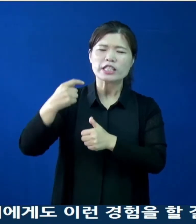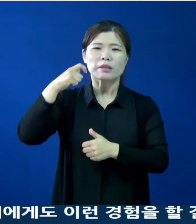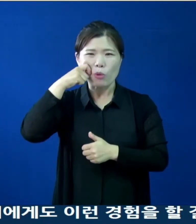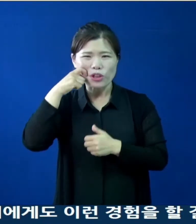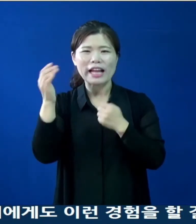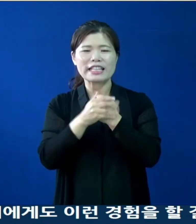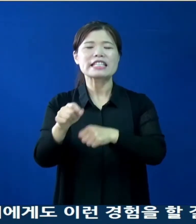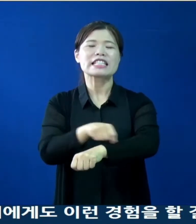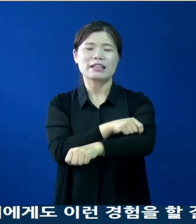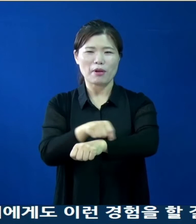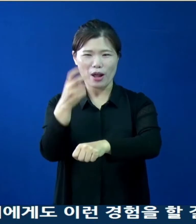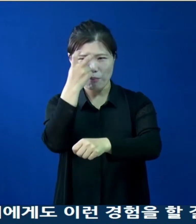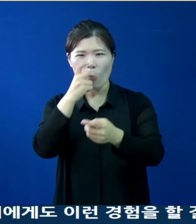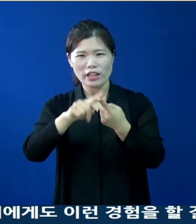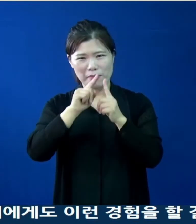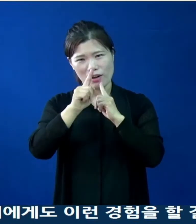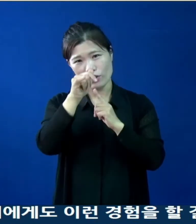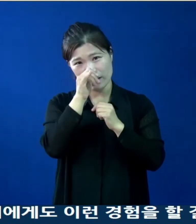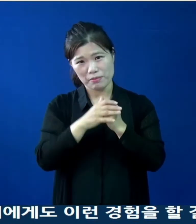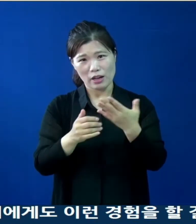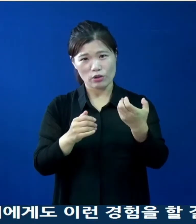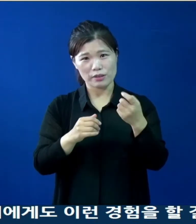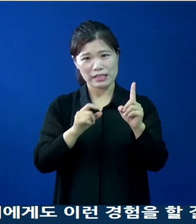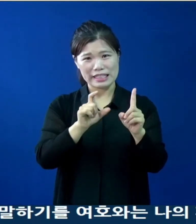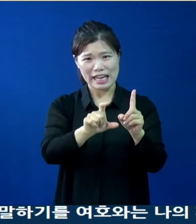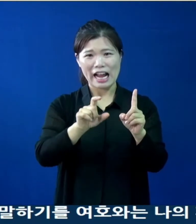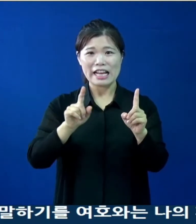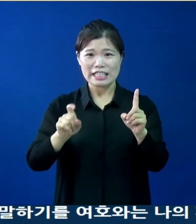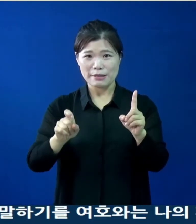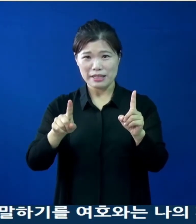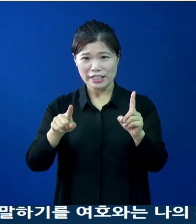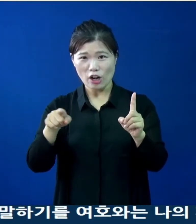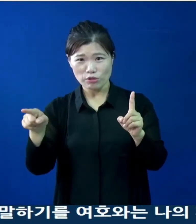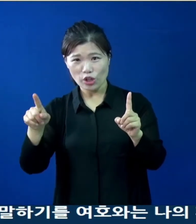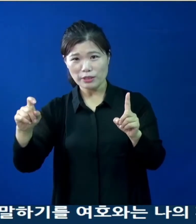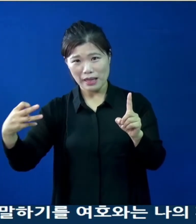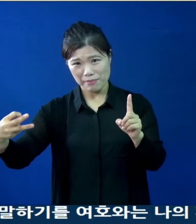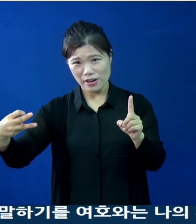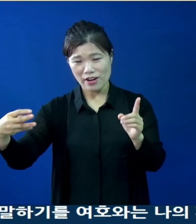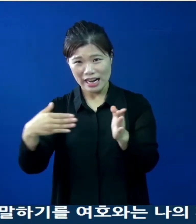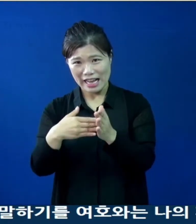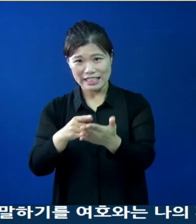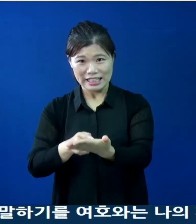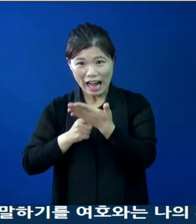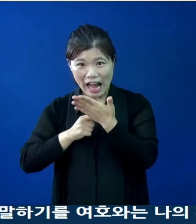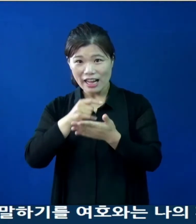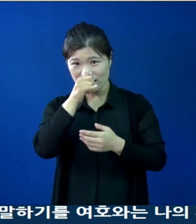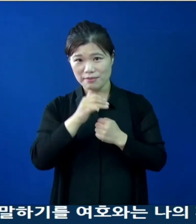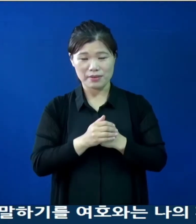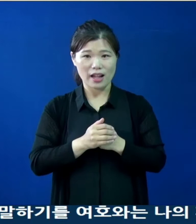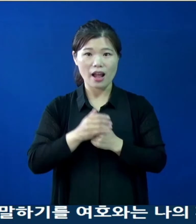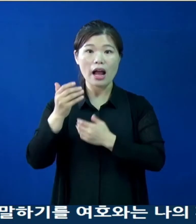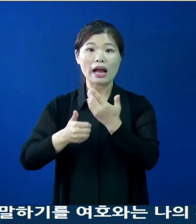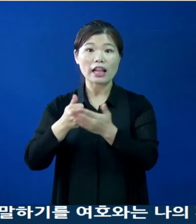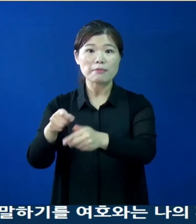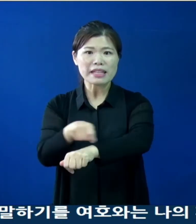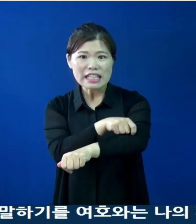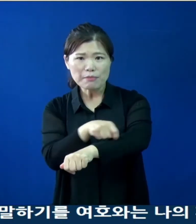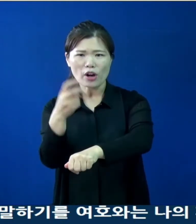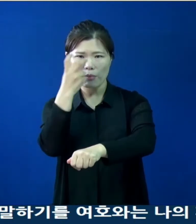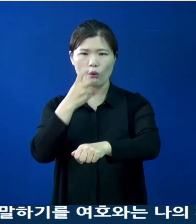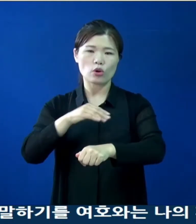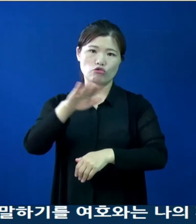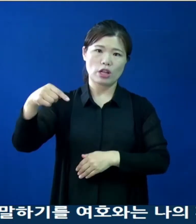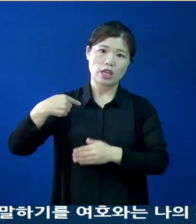얘기를 11절에서 13절까지 선포하는 겁니다. 여기에서 하나님이 특별한 보호를 우리에게